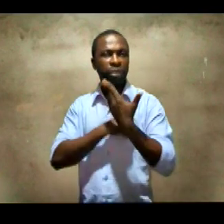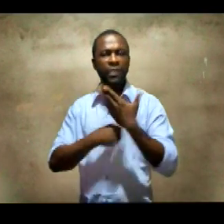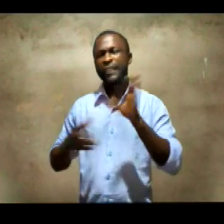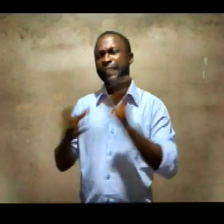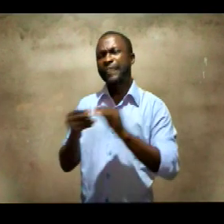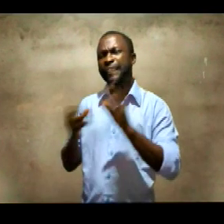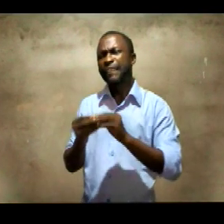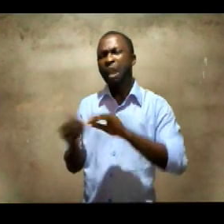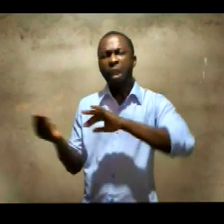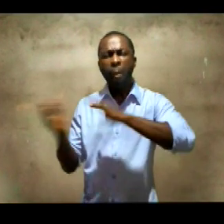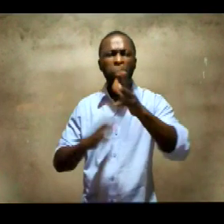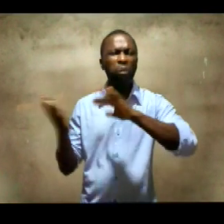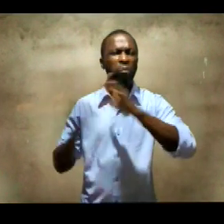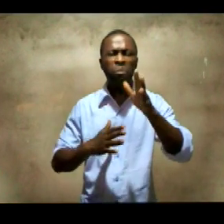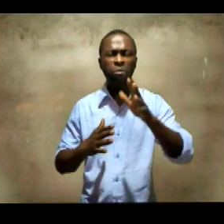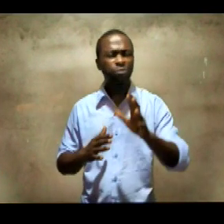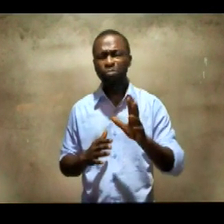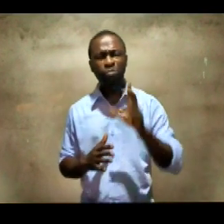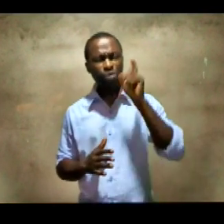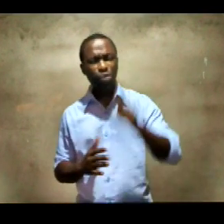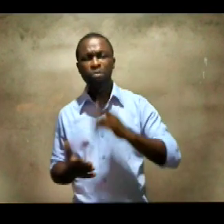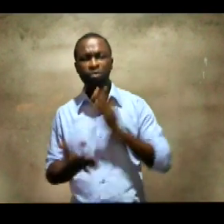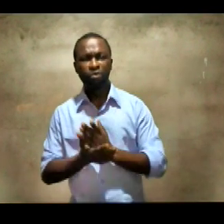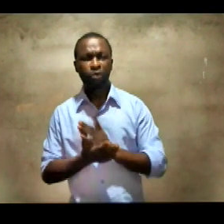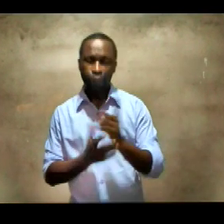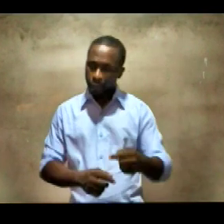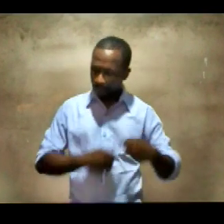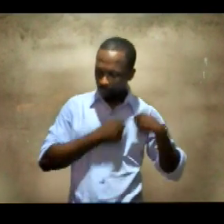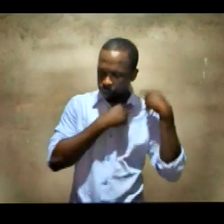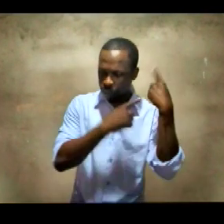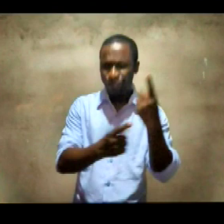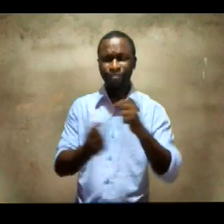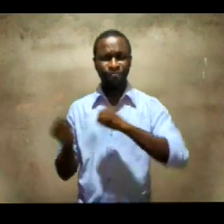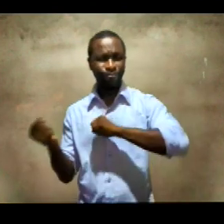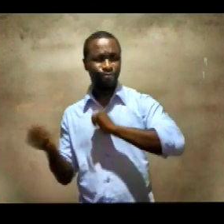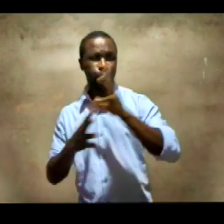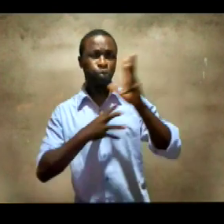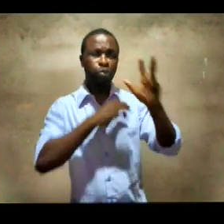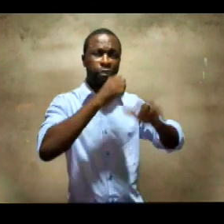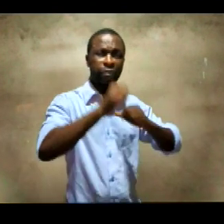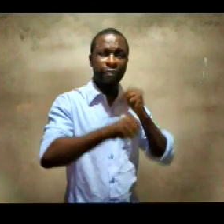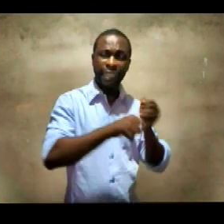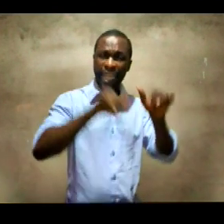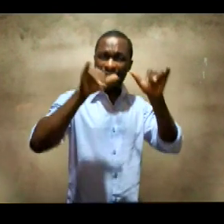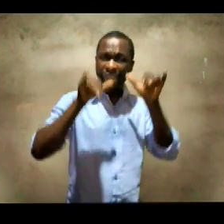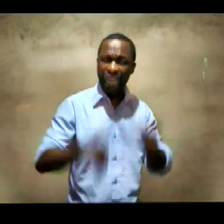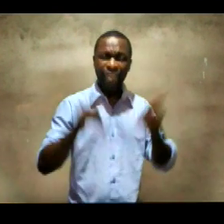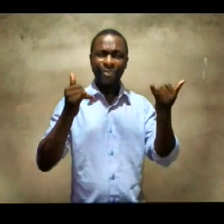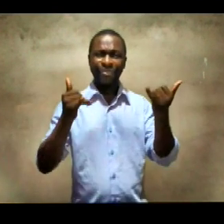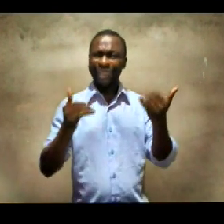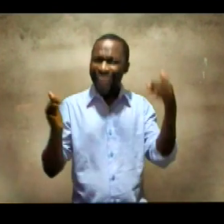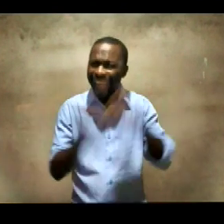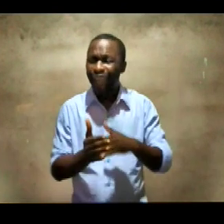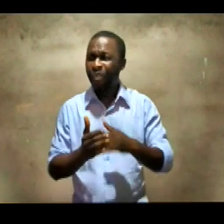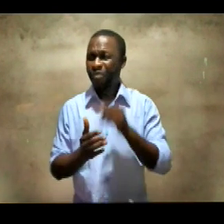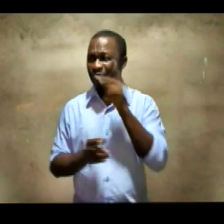pays. Après des décennies d'événements dans le pays, c'est normal qu'il y ait des armes partout. Et aujourd'hui, le gouvernement est en train, avec